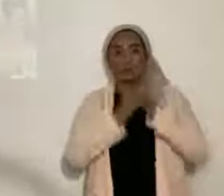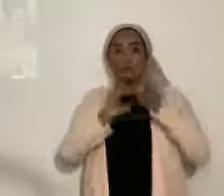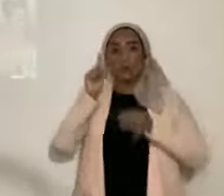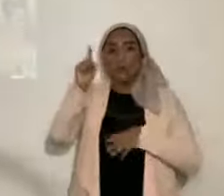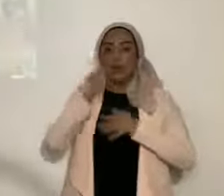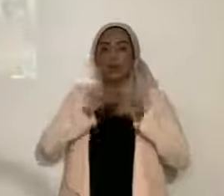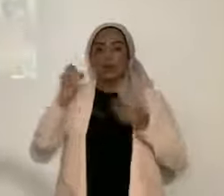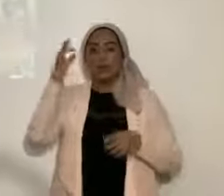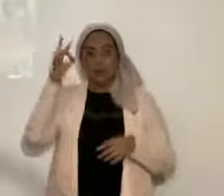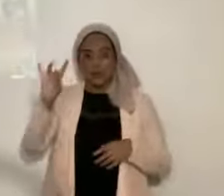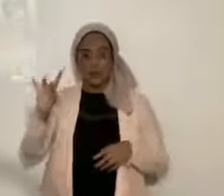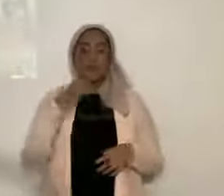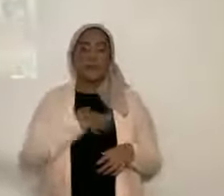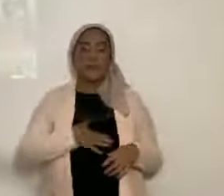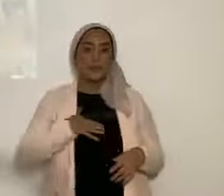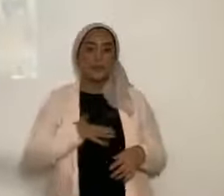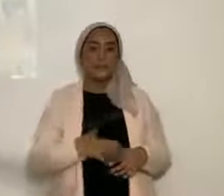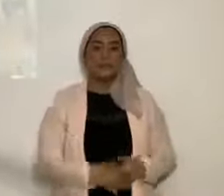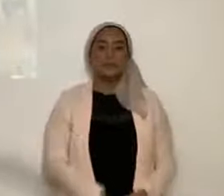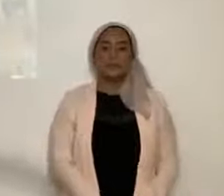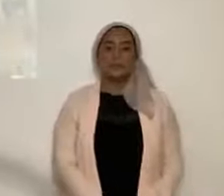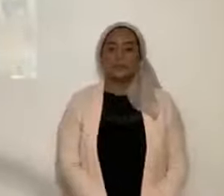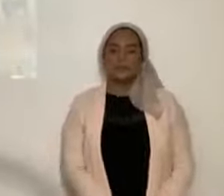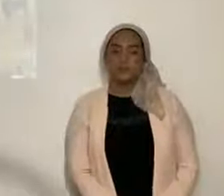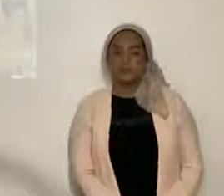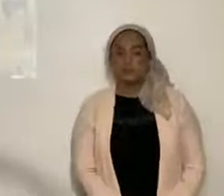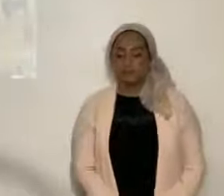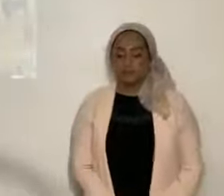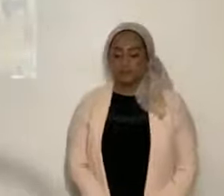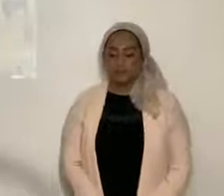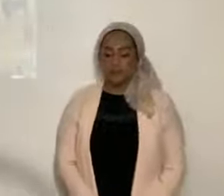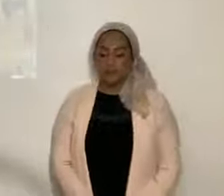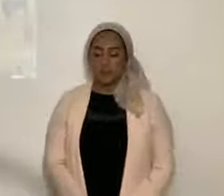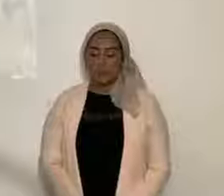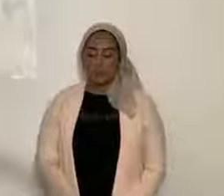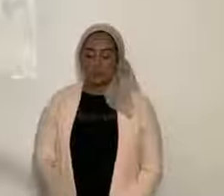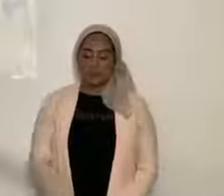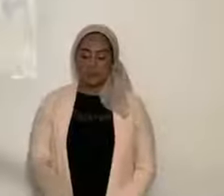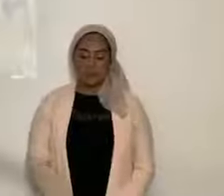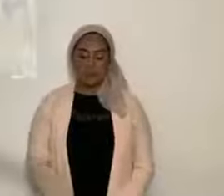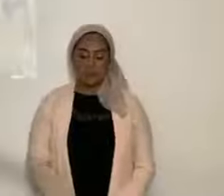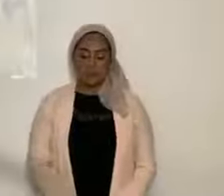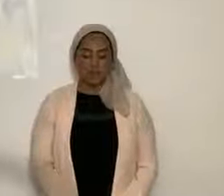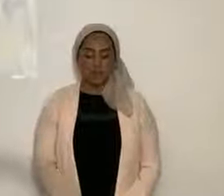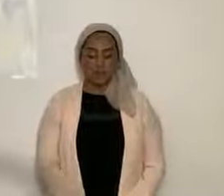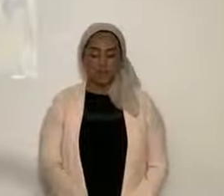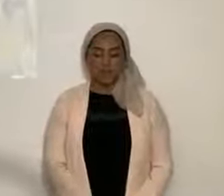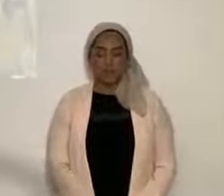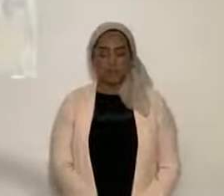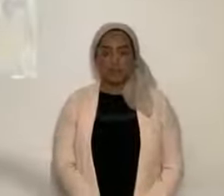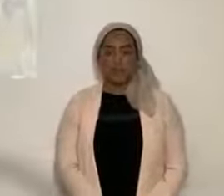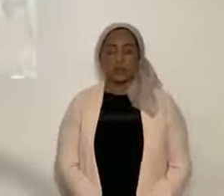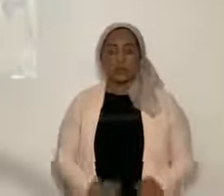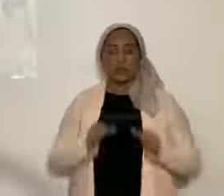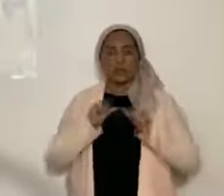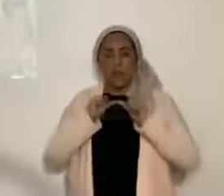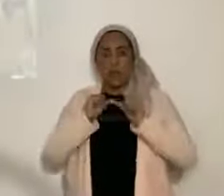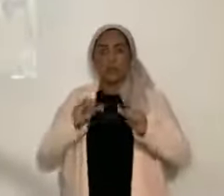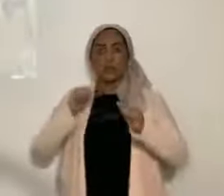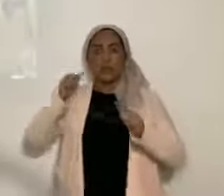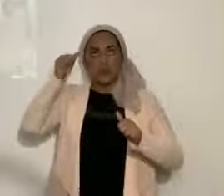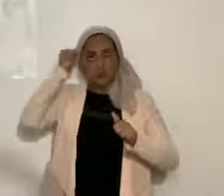1:18. 1 de Pedro 1:18. ¿Sí? Bueno, siempre